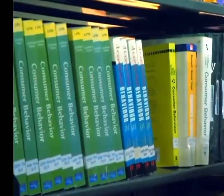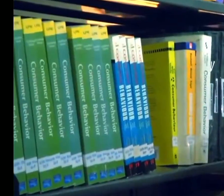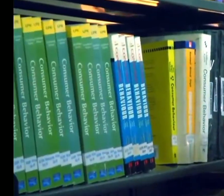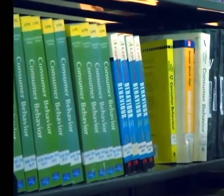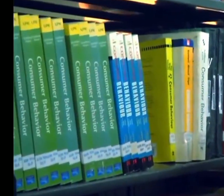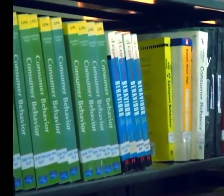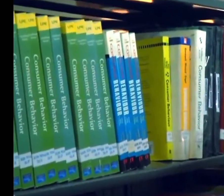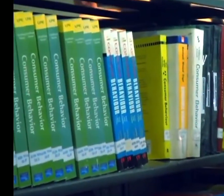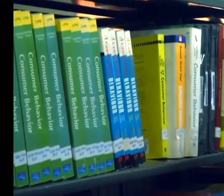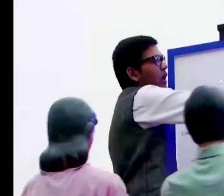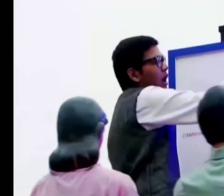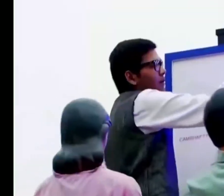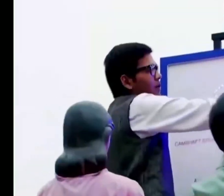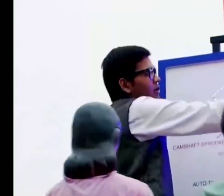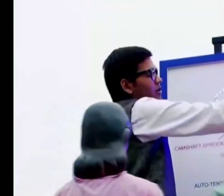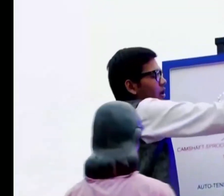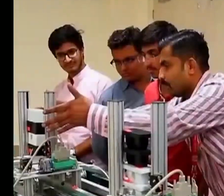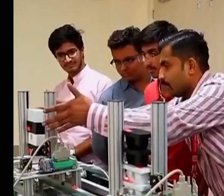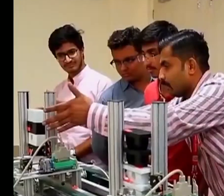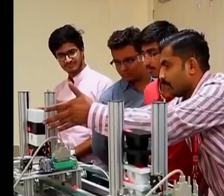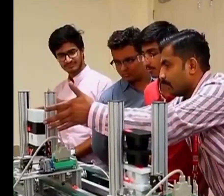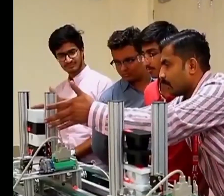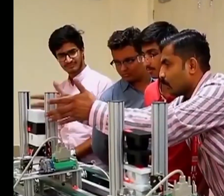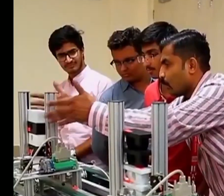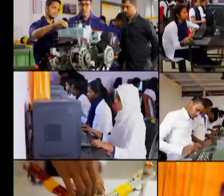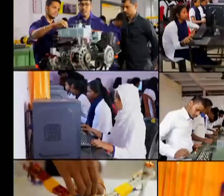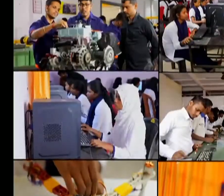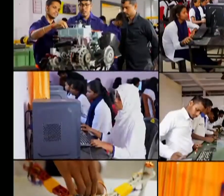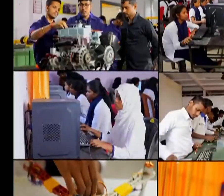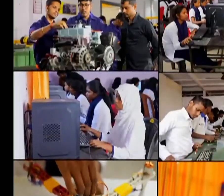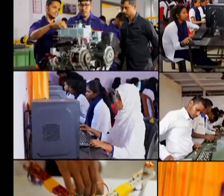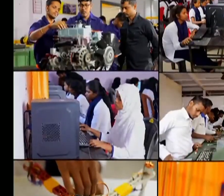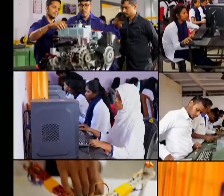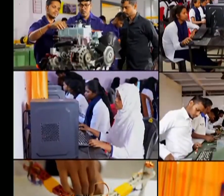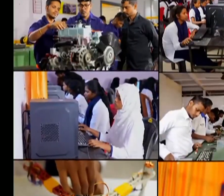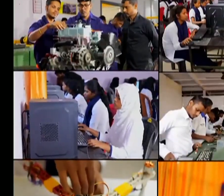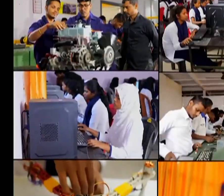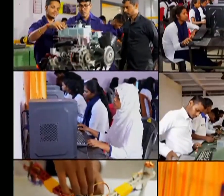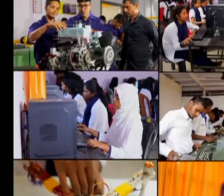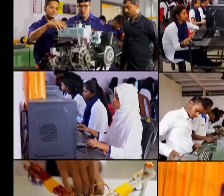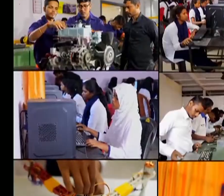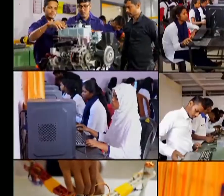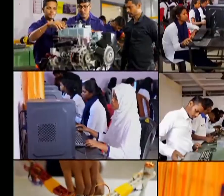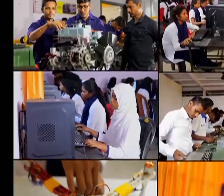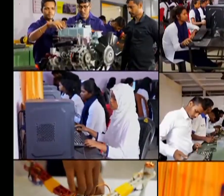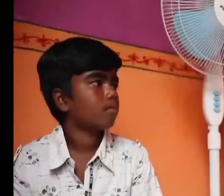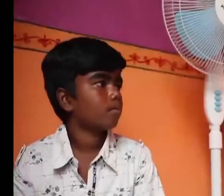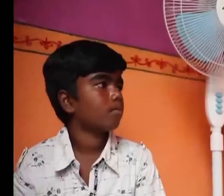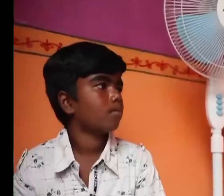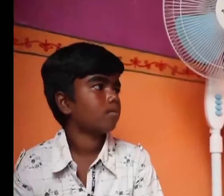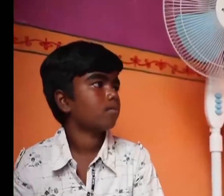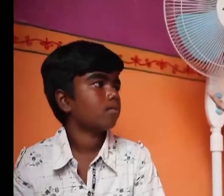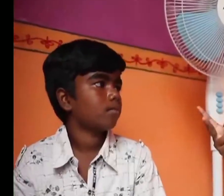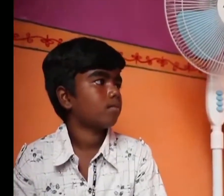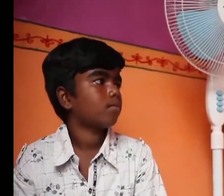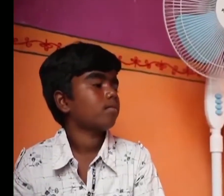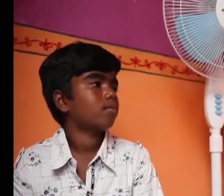चुने। अपना दीपक स्वयं बने हम, अपना